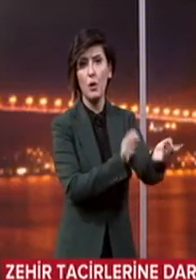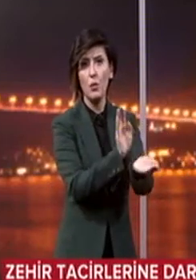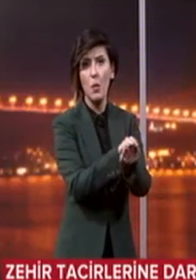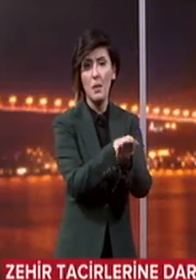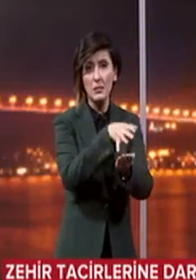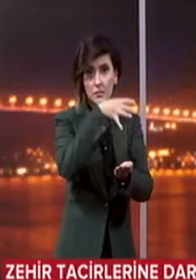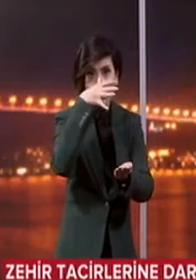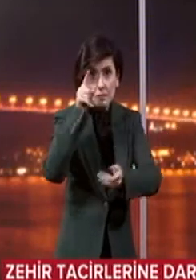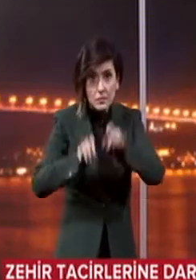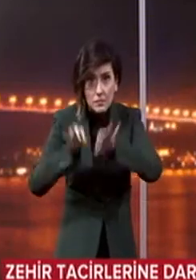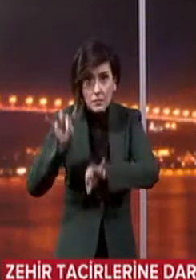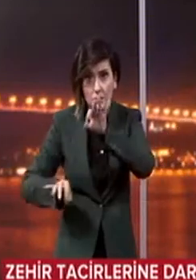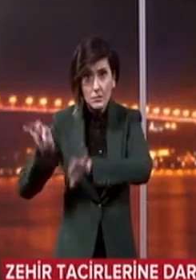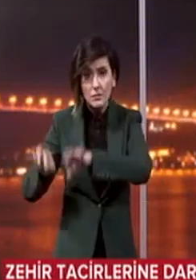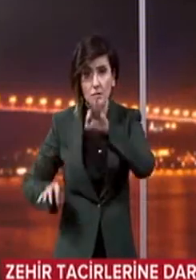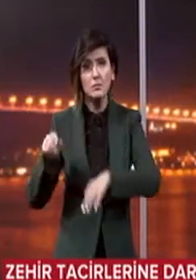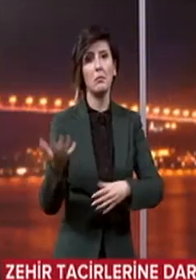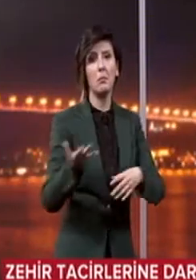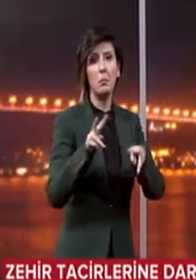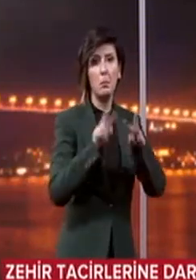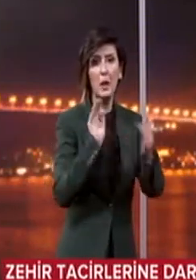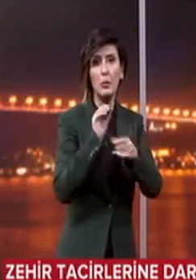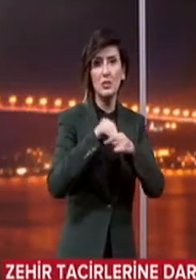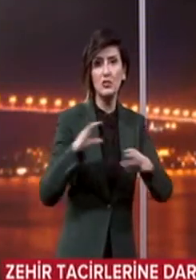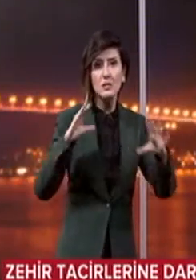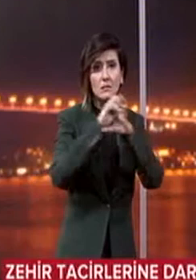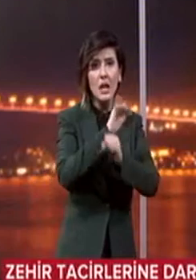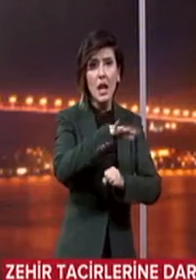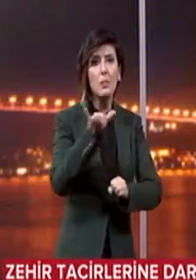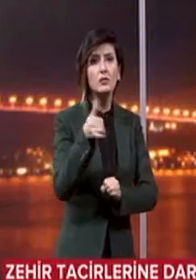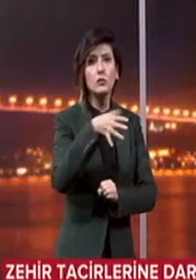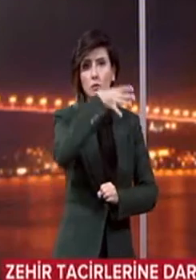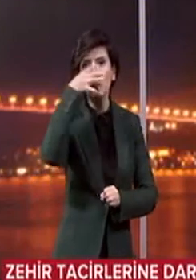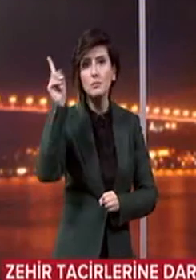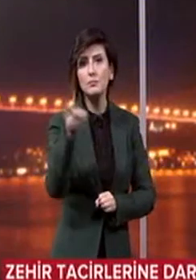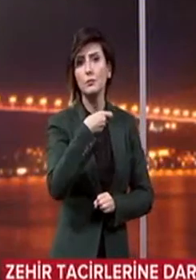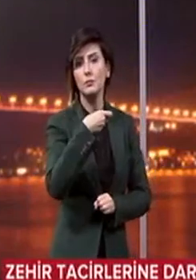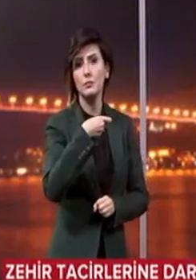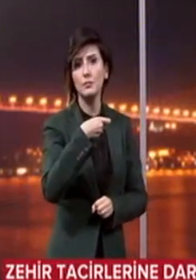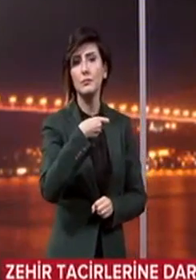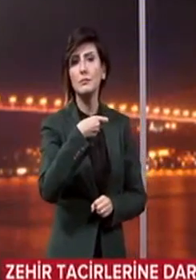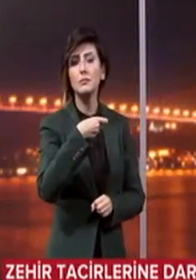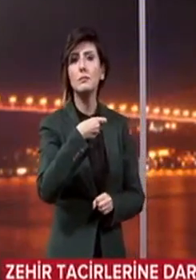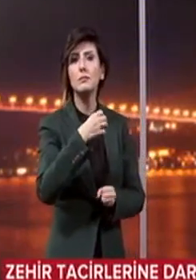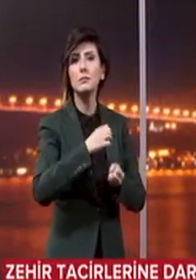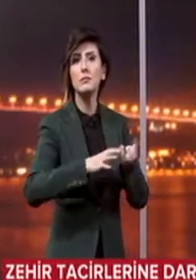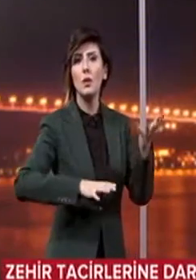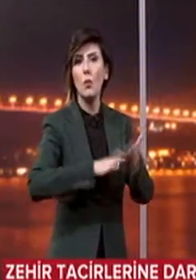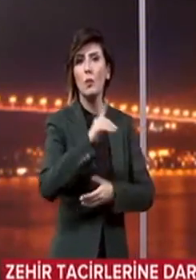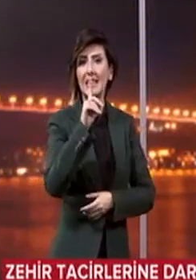Narkotik köpeklerinin de katıldığı operasyonda minibüs içerisine gizlenmiş 55 kilogram uyuşturucu madde ele geçirildi. Olayla ilgili bir